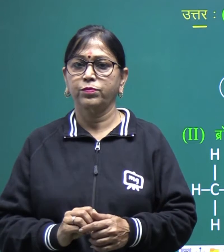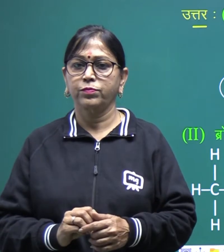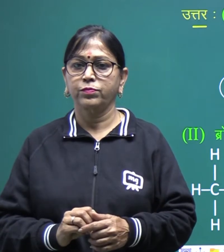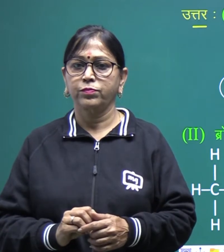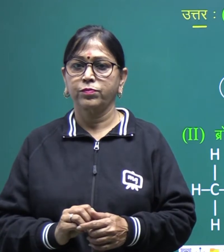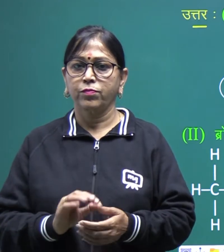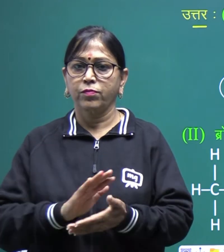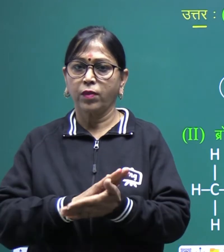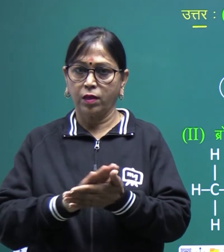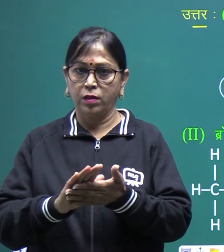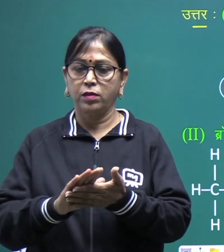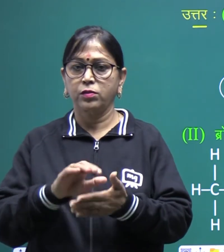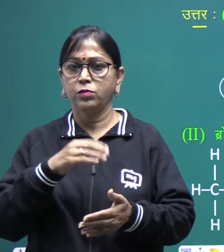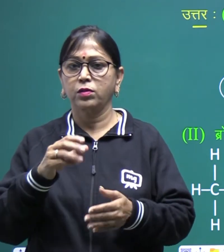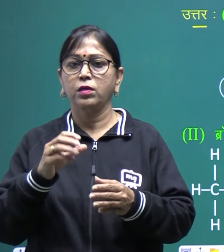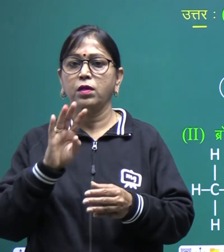हाइड्रोजन के 4 परमाणु,